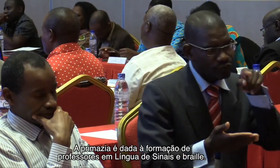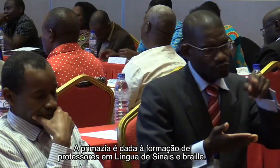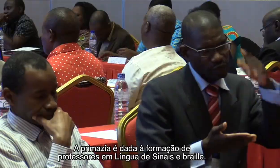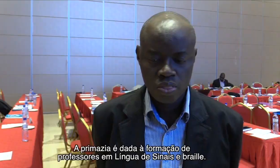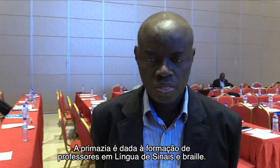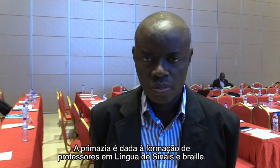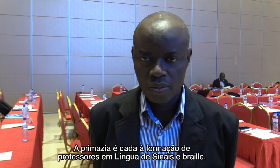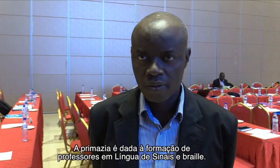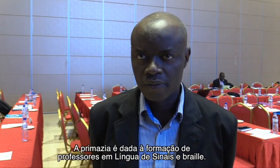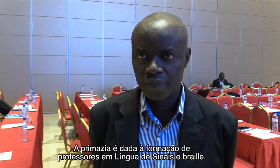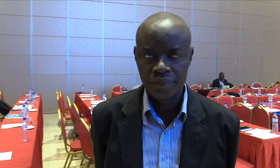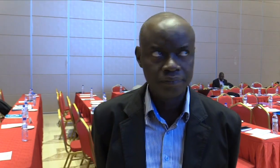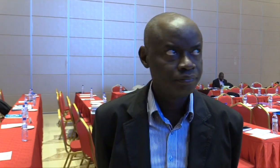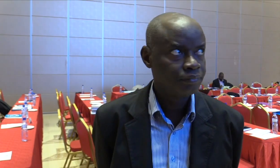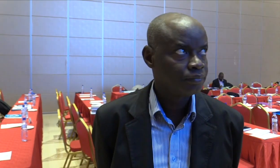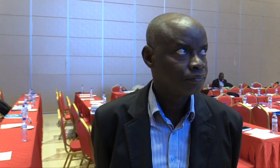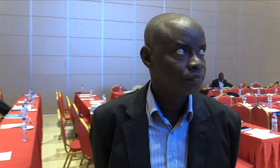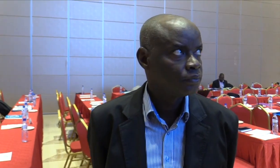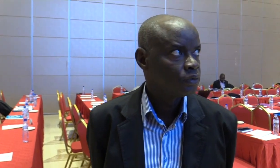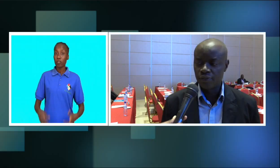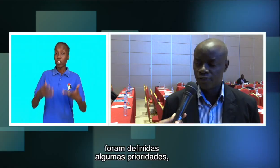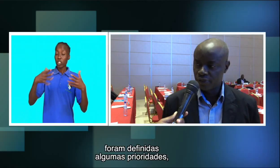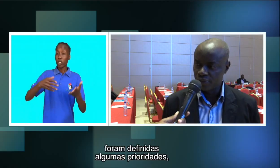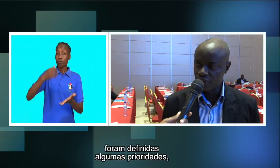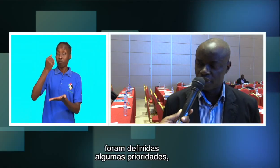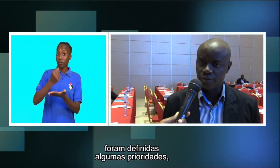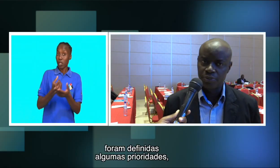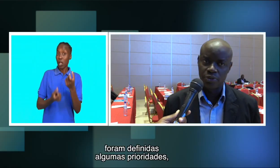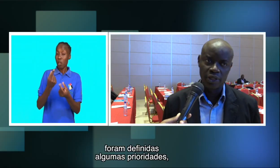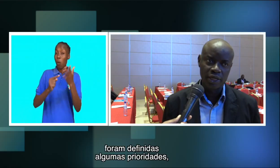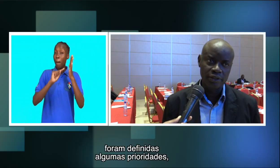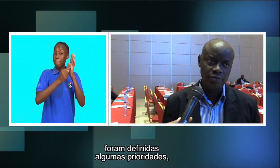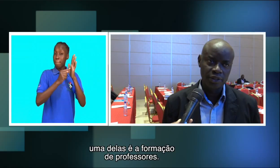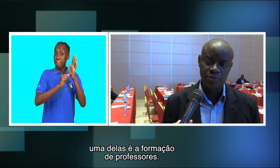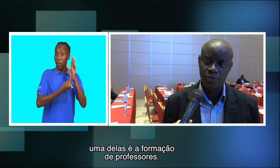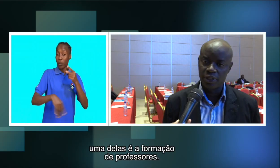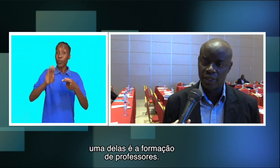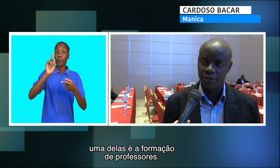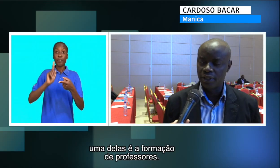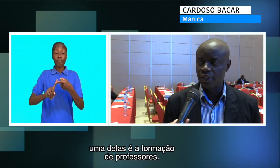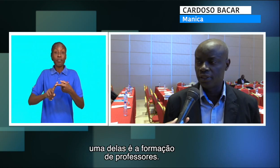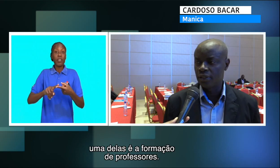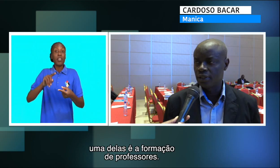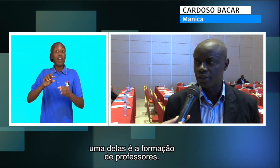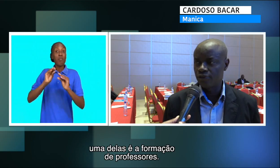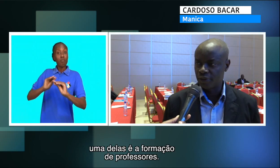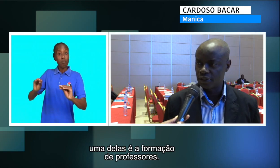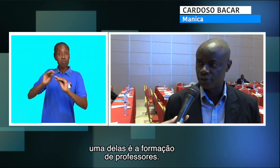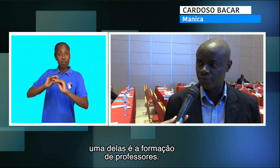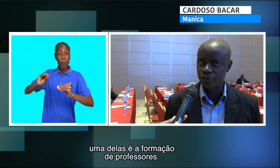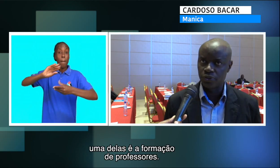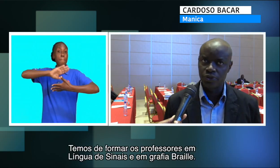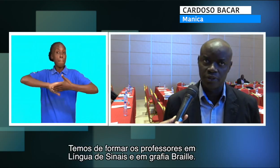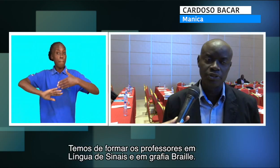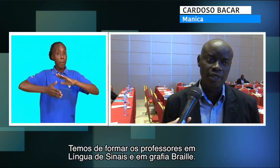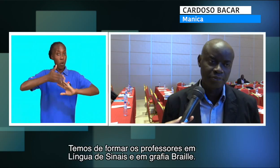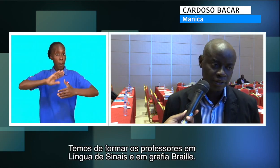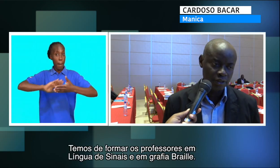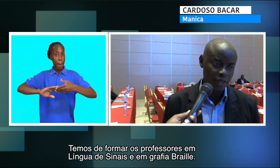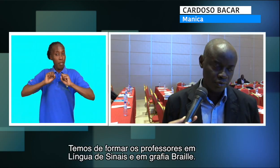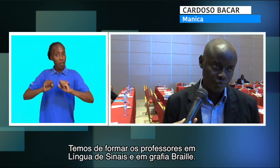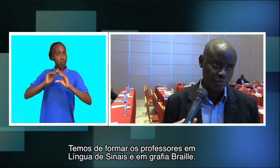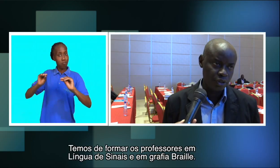de professores em língua de sinais e braille. Foram definidas algumas prioridades. Uma das prioridades é a formação de professores. Temos